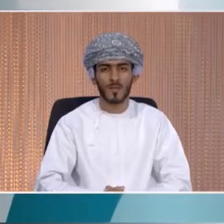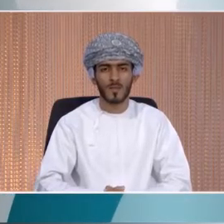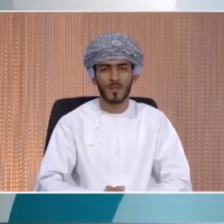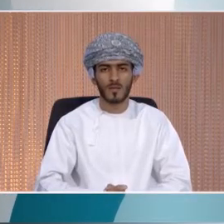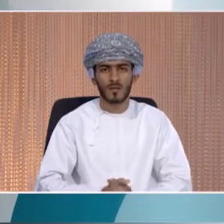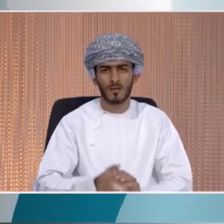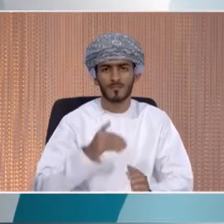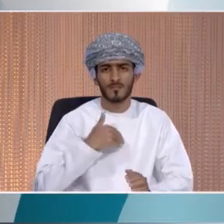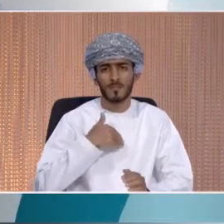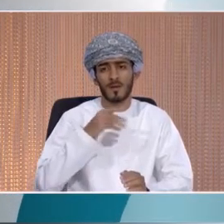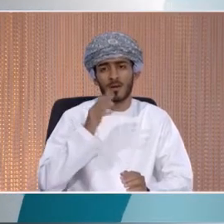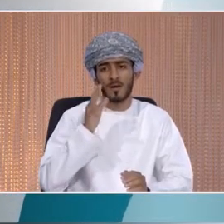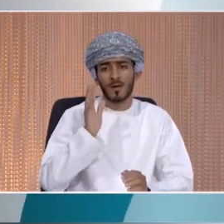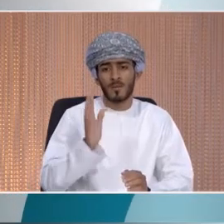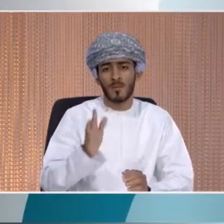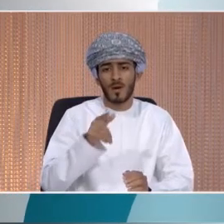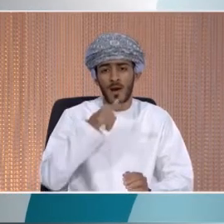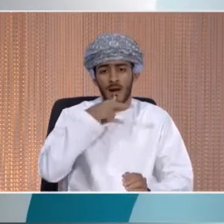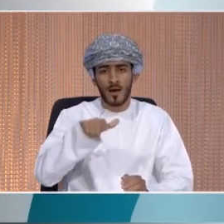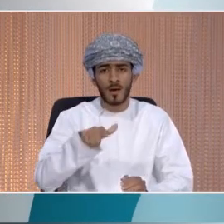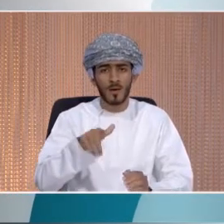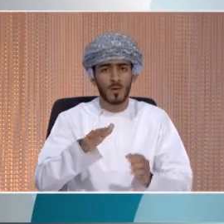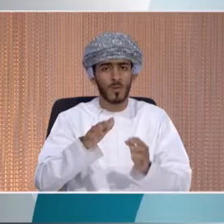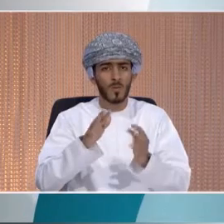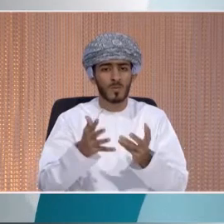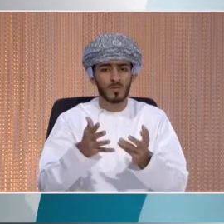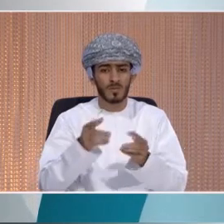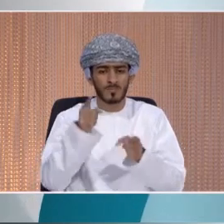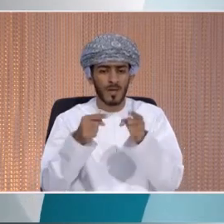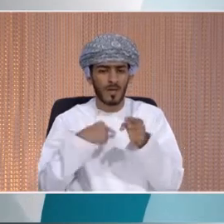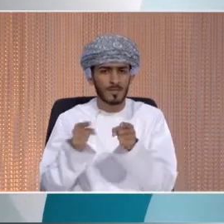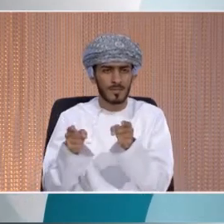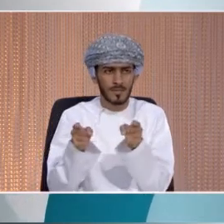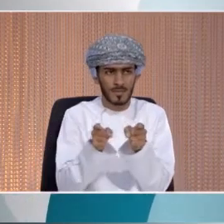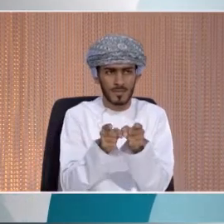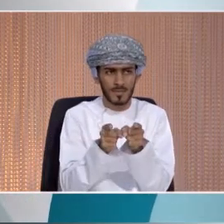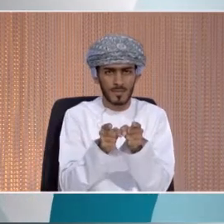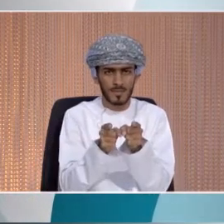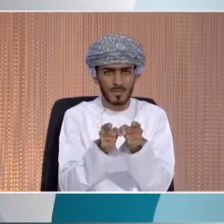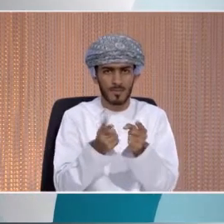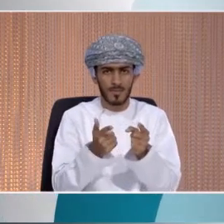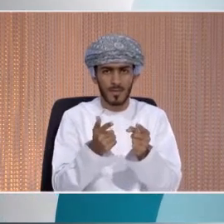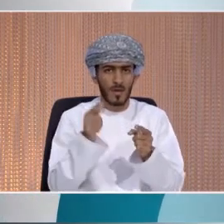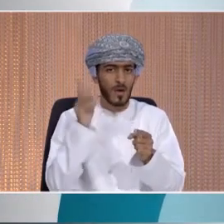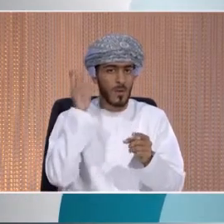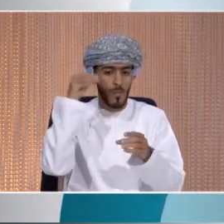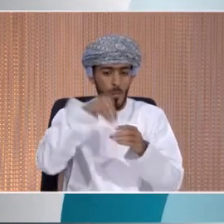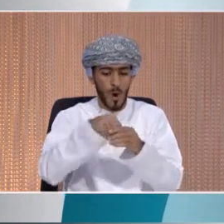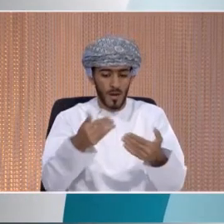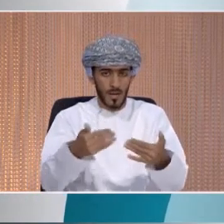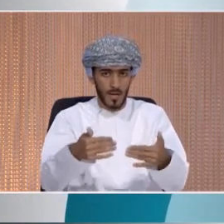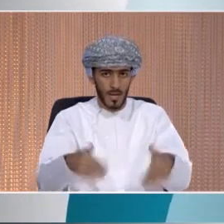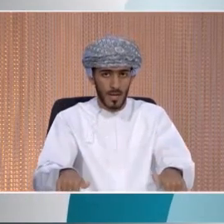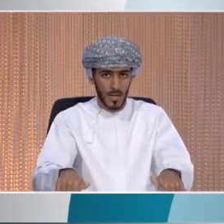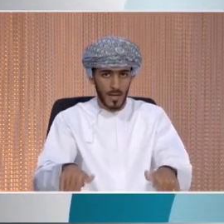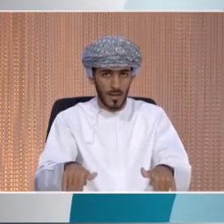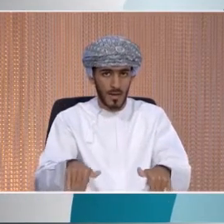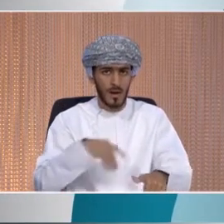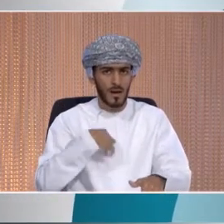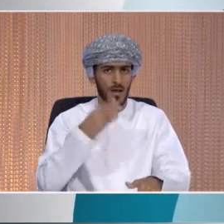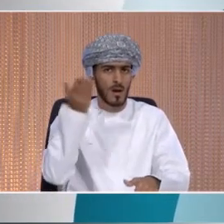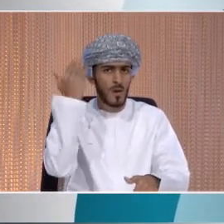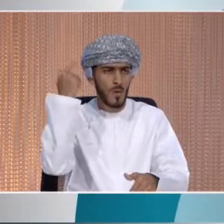والله حقيقة هو الأمر يطول، ولكن سوف أحاول الاختصار. بالنسبة لذوي الإعاقة الحركية، أتذكر